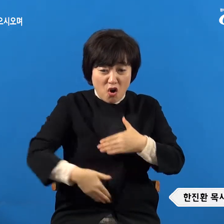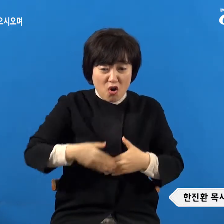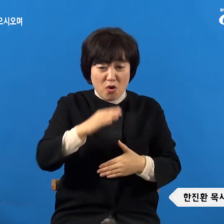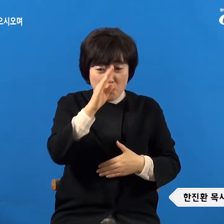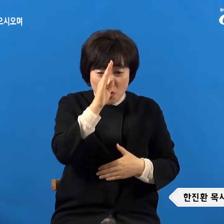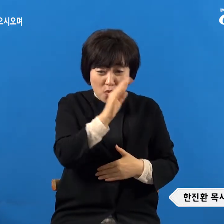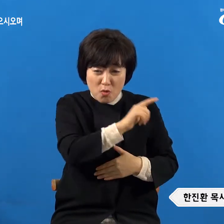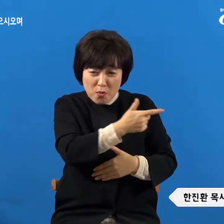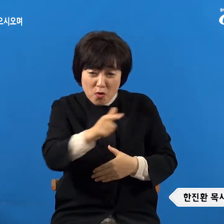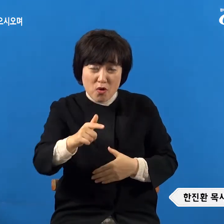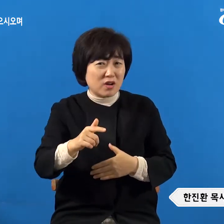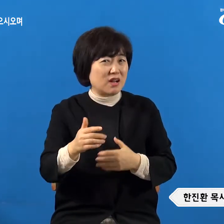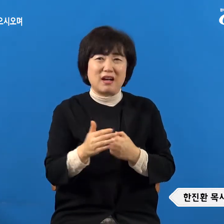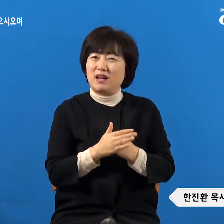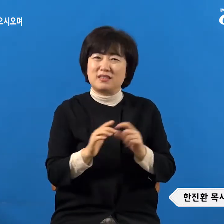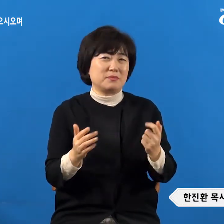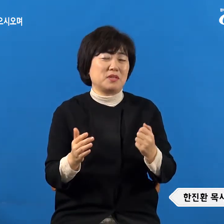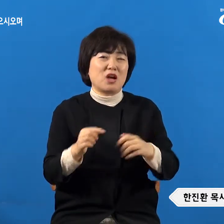정신적인 스트레스지요.